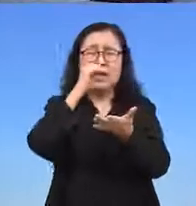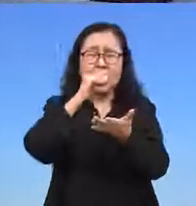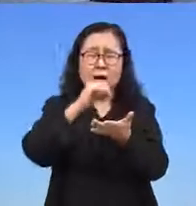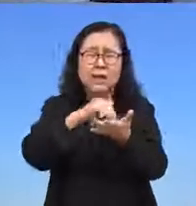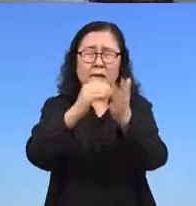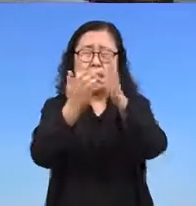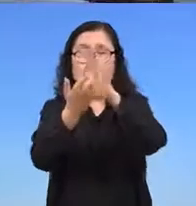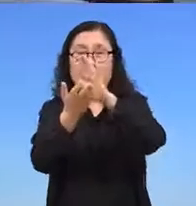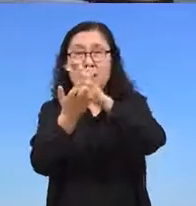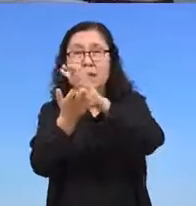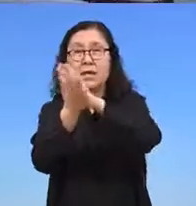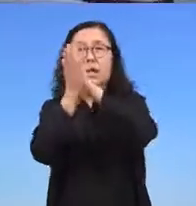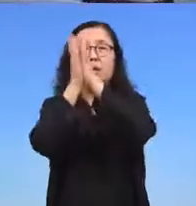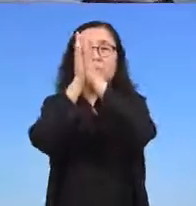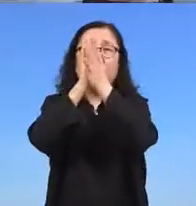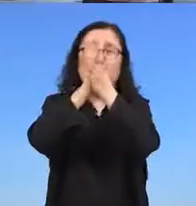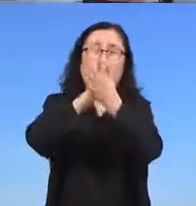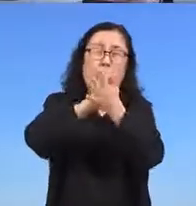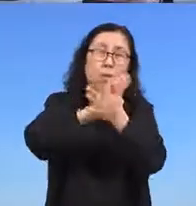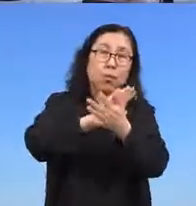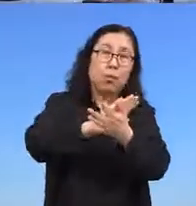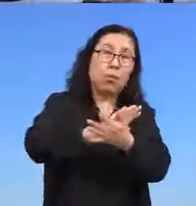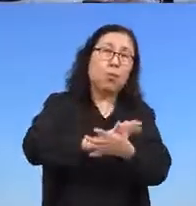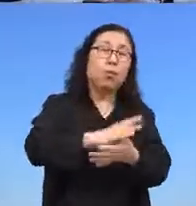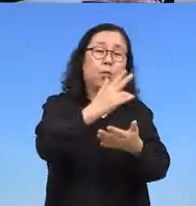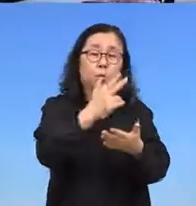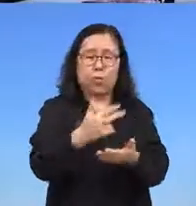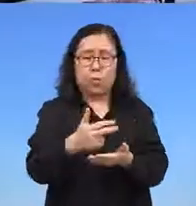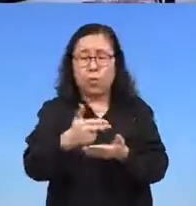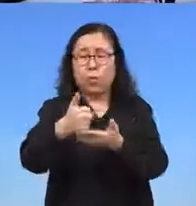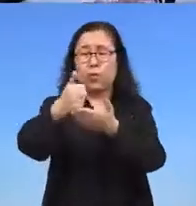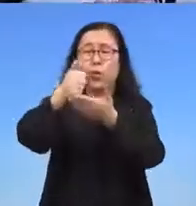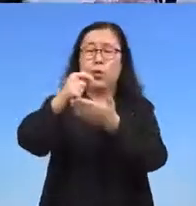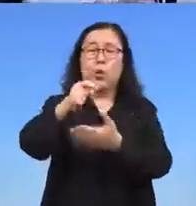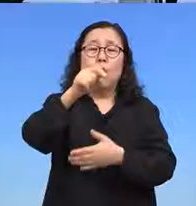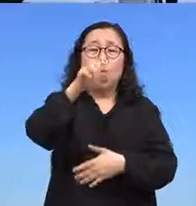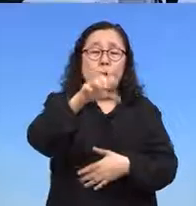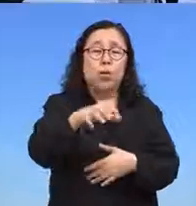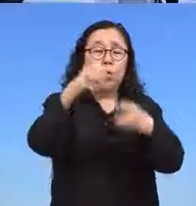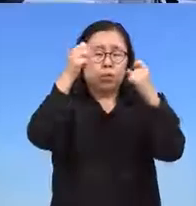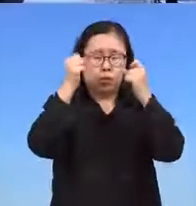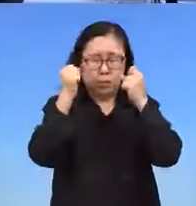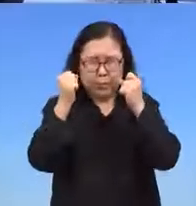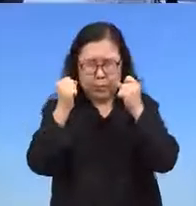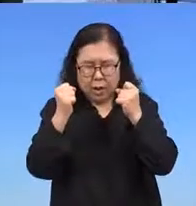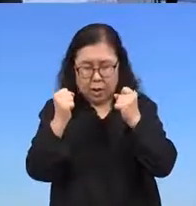여러분 눈물로 선포하기 원합니다. 주님 여기 계시기에